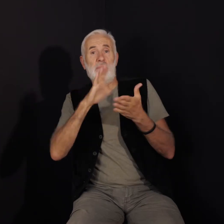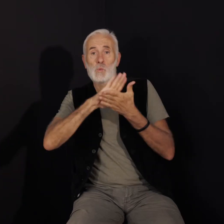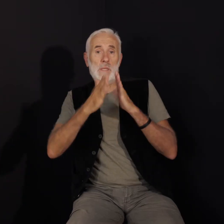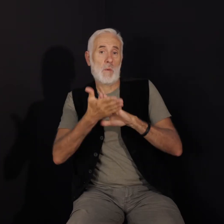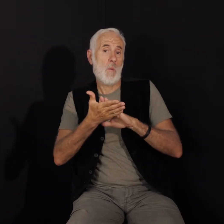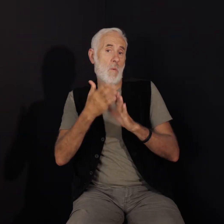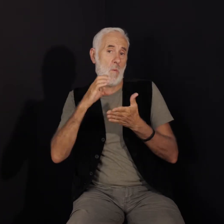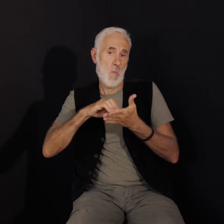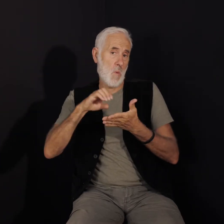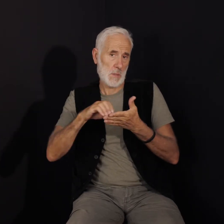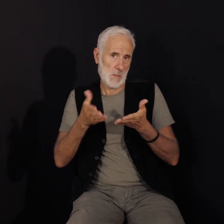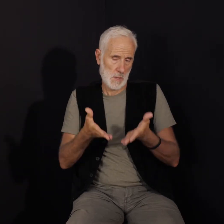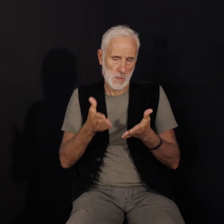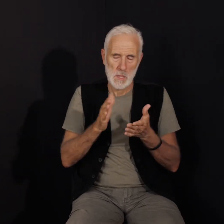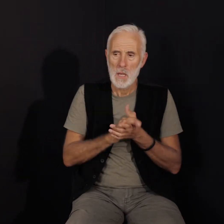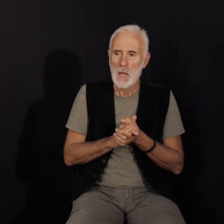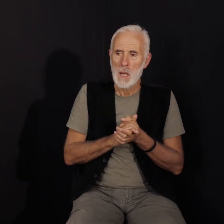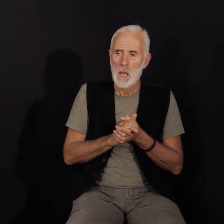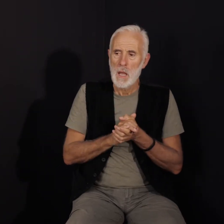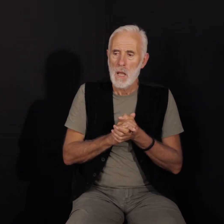Je pense que